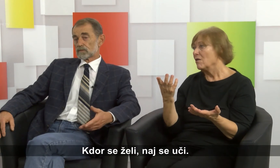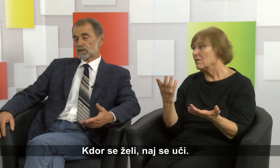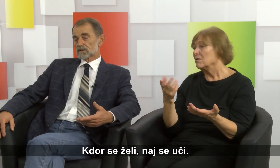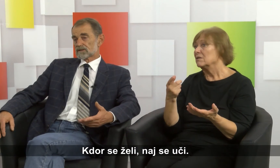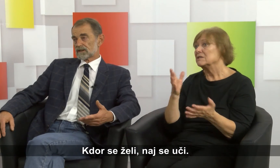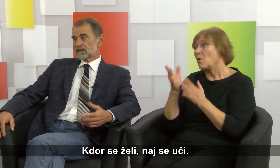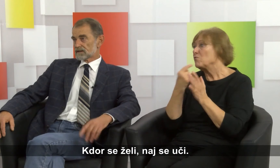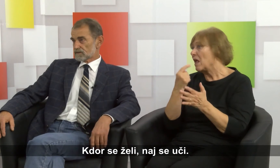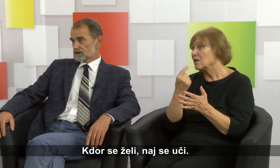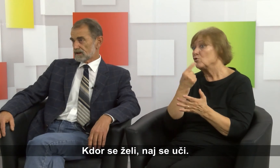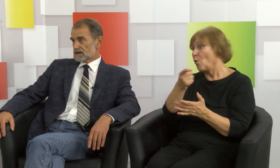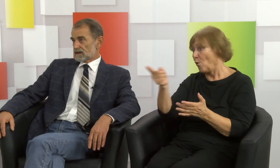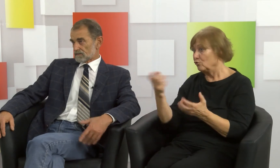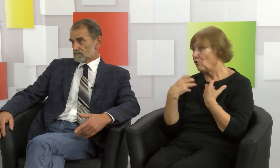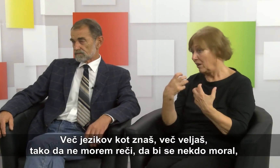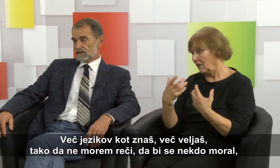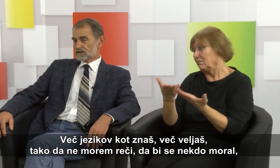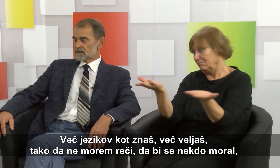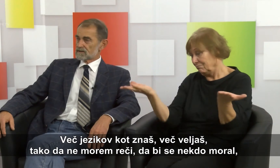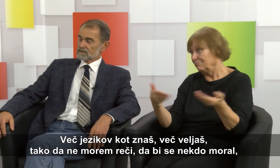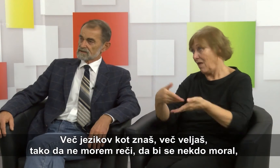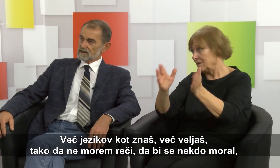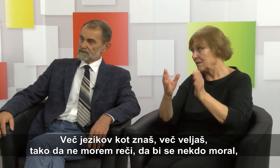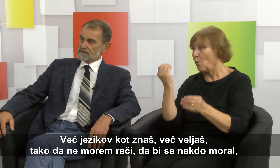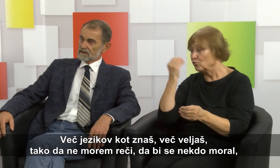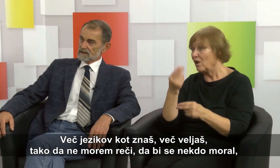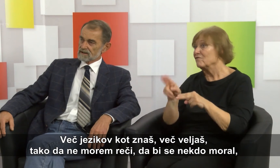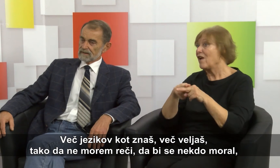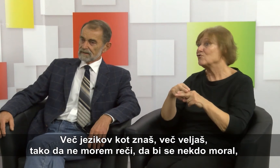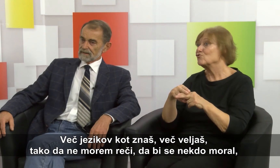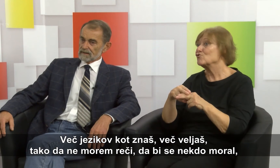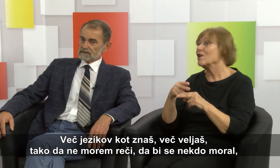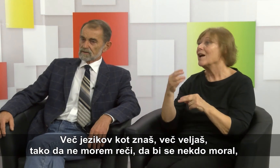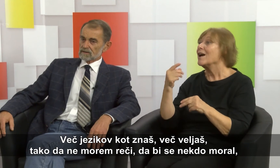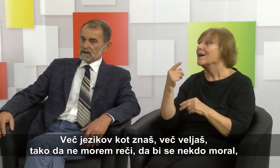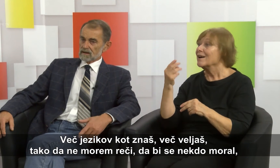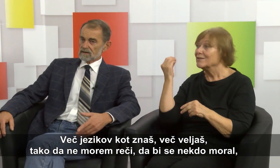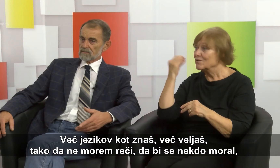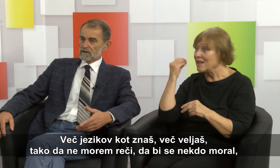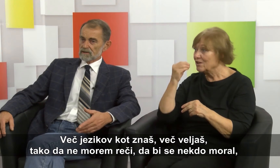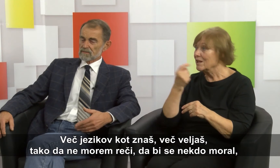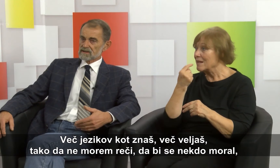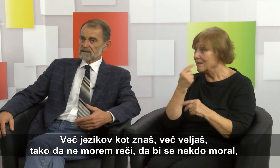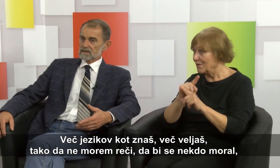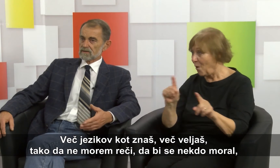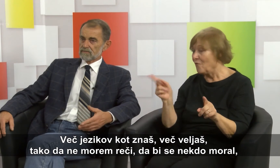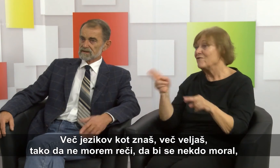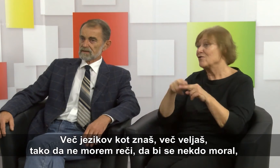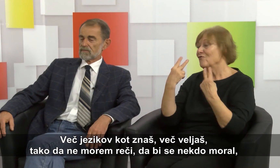Kdor se želi, ne se uči. Več jezikov, kot znaš, več veljaš. Tako da ne morem reči, da bi se nekdo pa zdaj